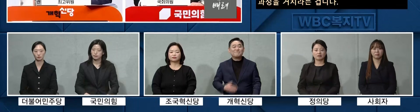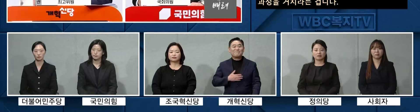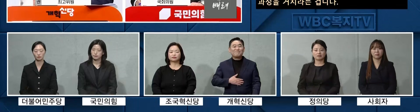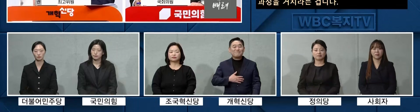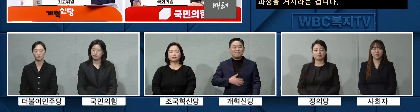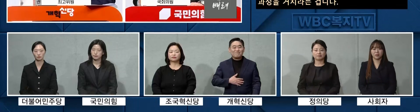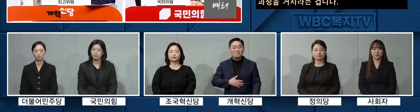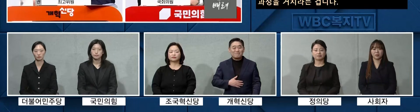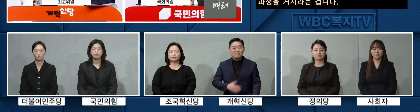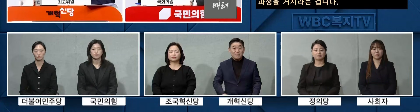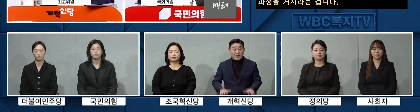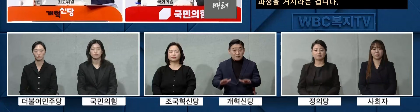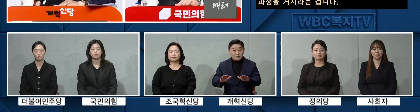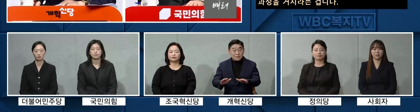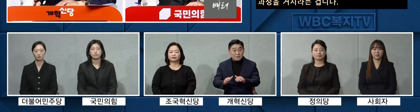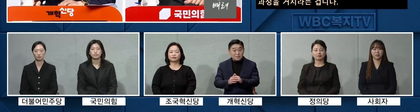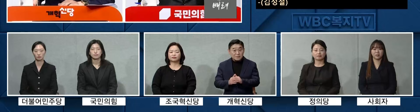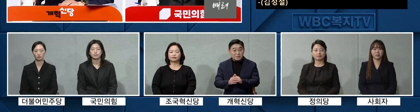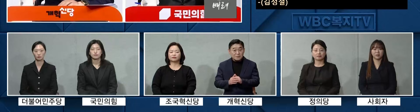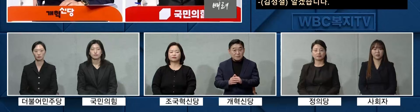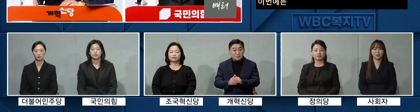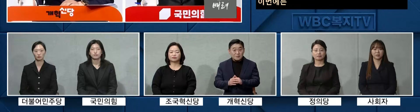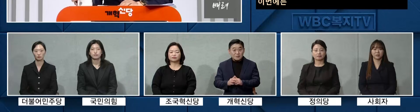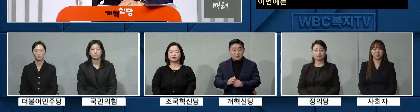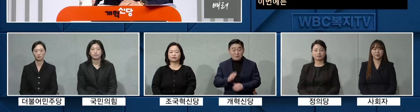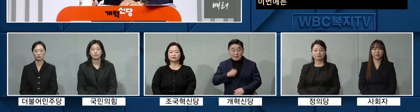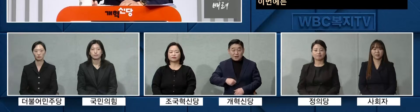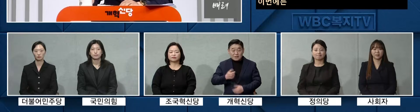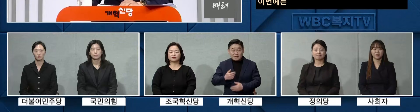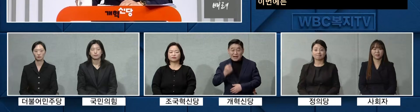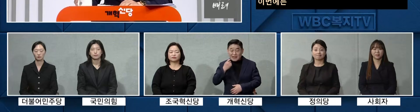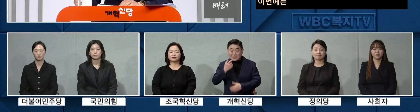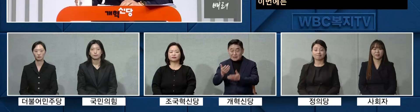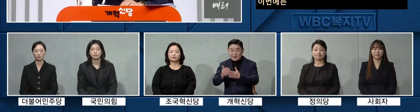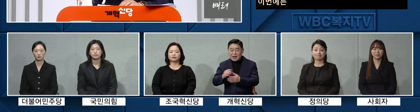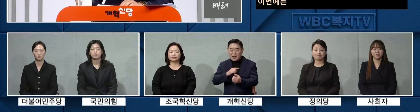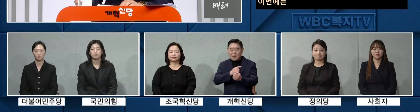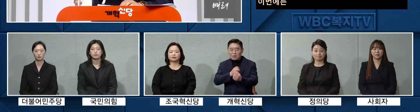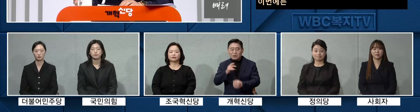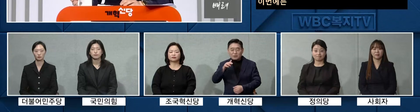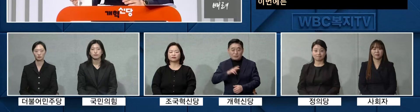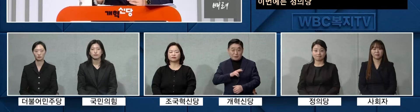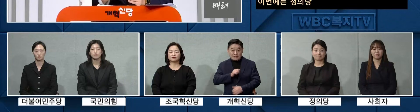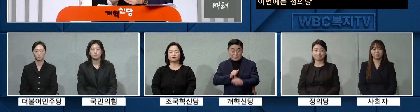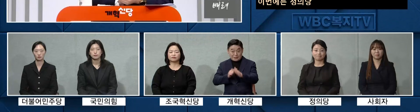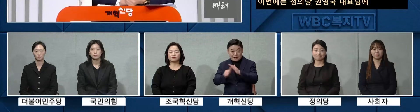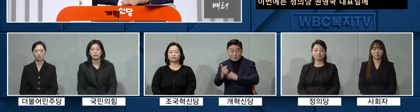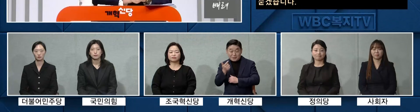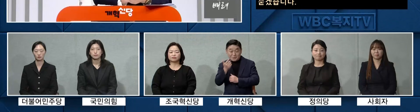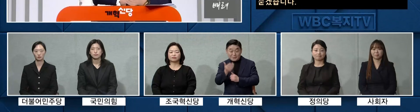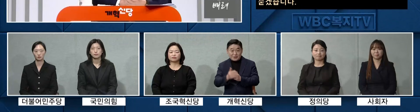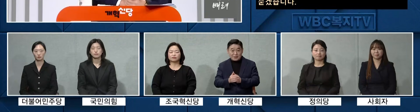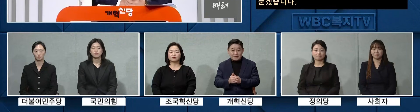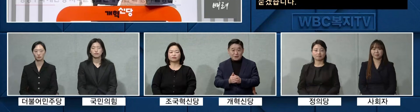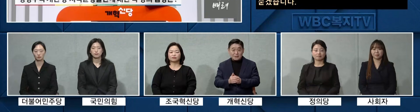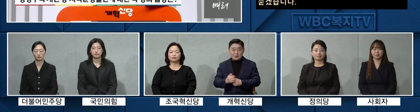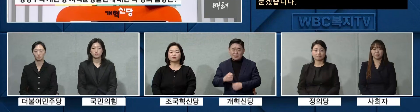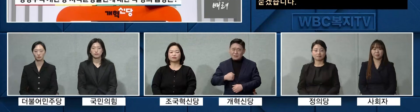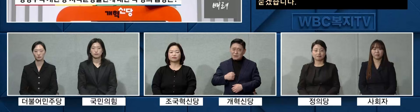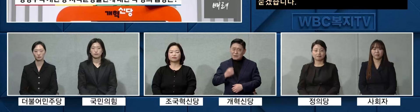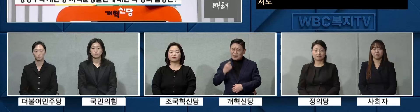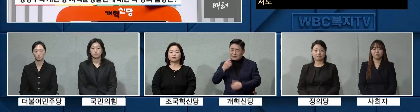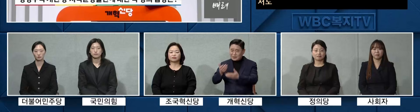알겠습니다. 이번에는 정의당 권영국 대표님께 묻겠습니다. 저도 이제